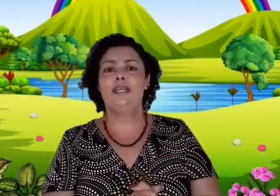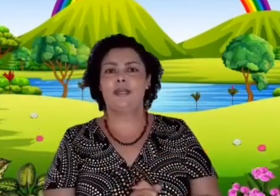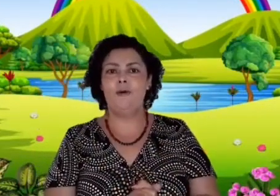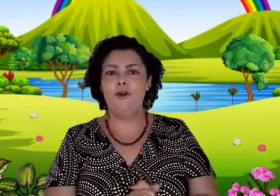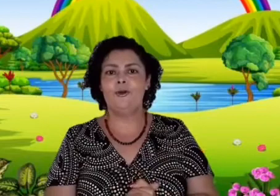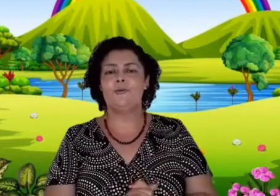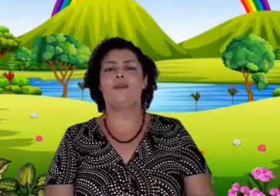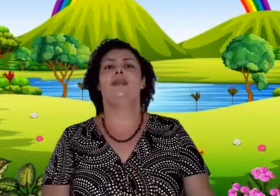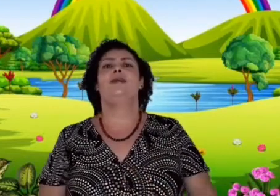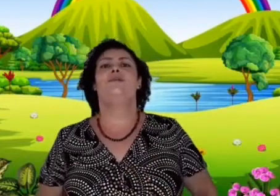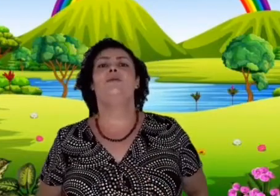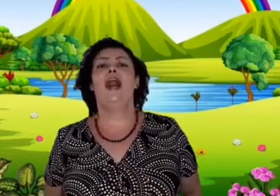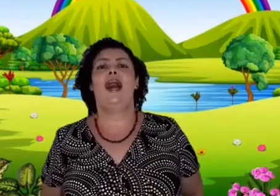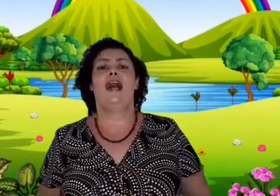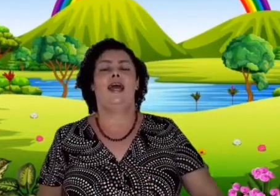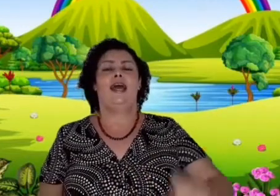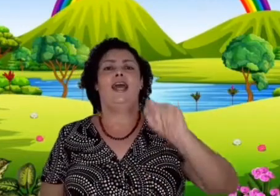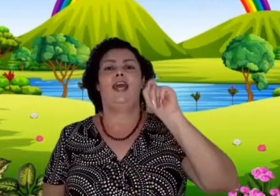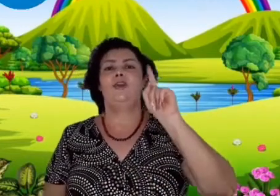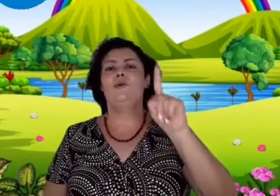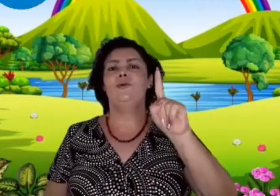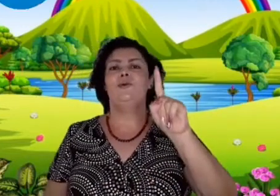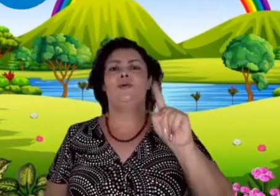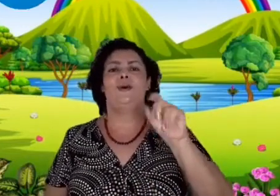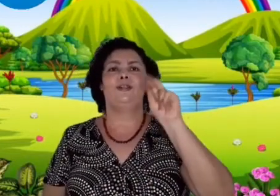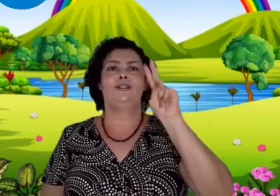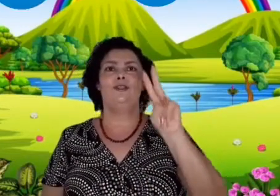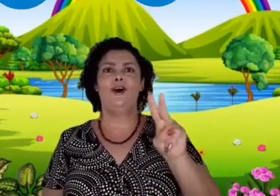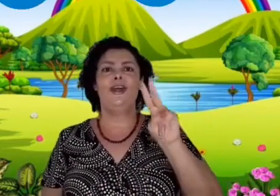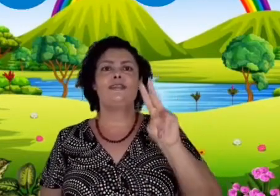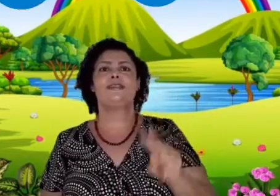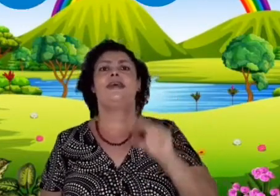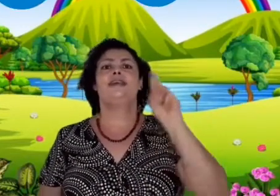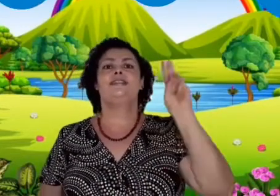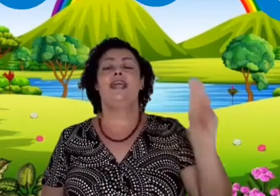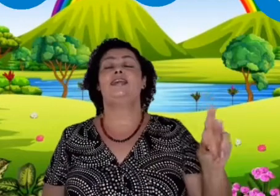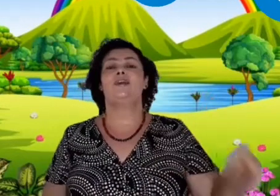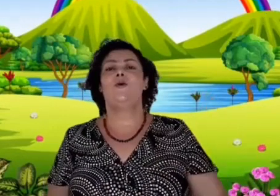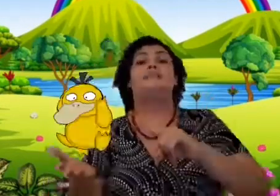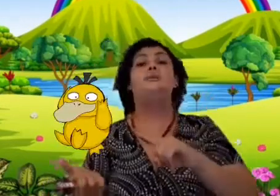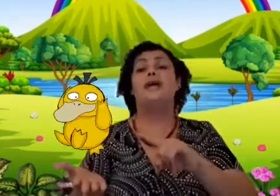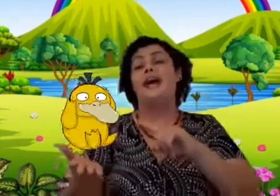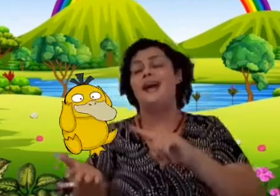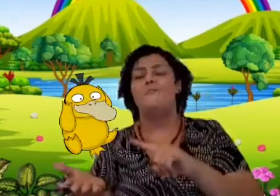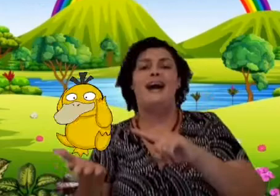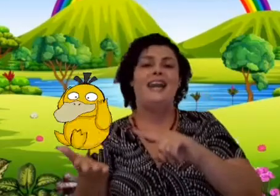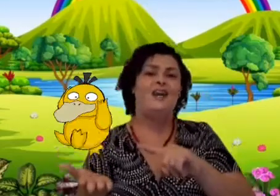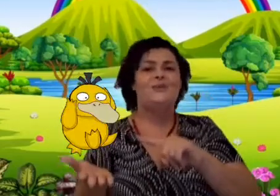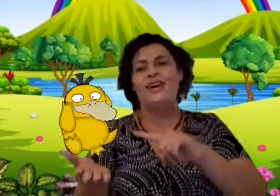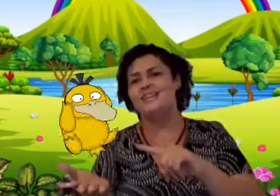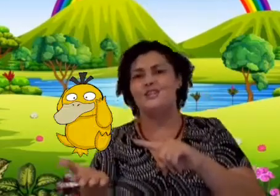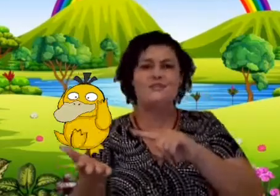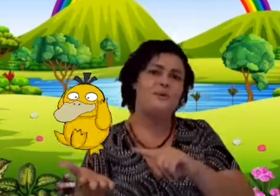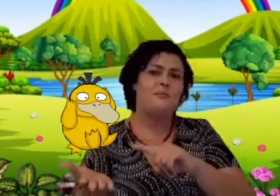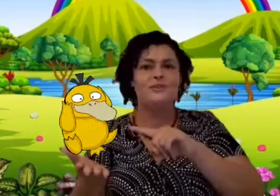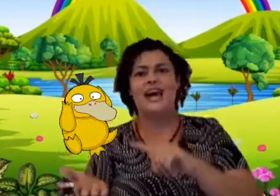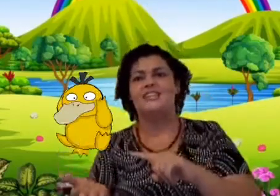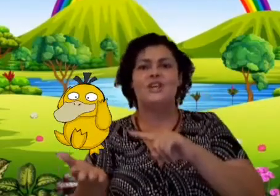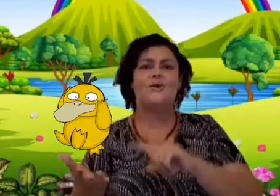cantoria Tá bom vamos lá em um dois três porquinho que era amarelo resolveu mudar